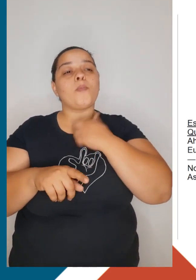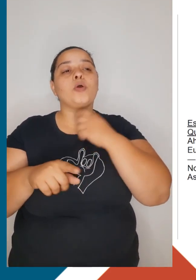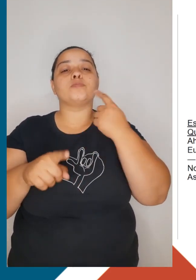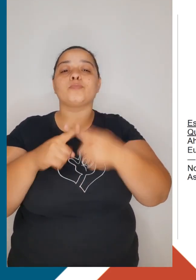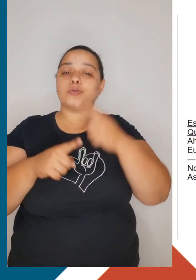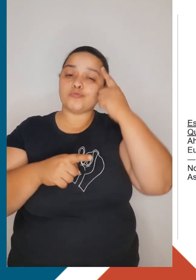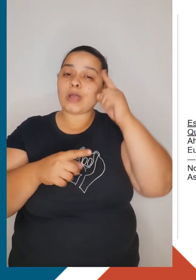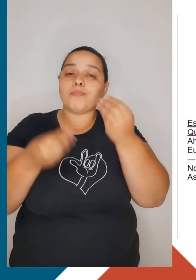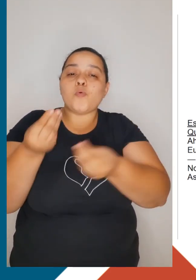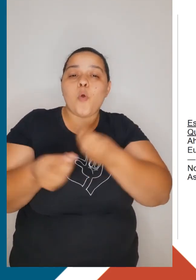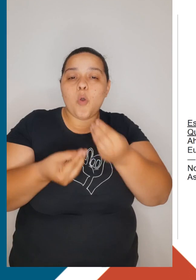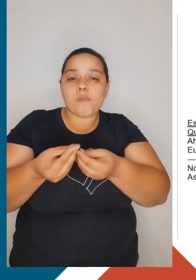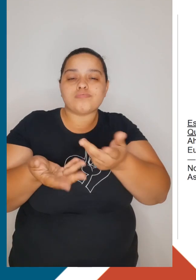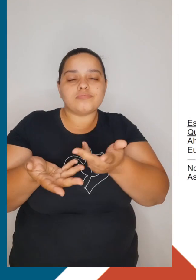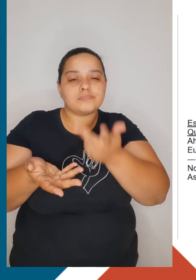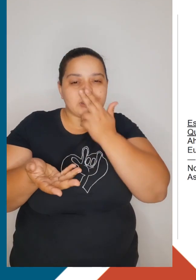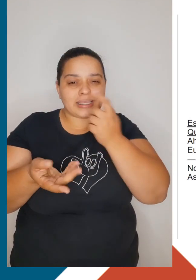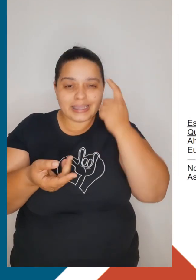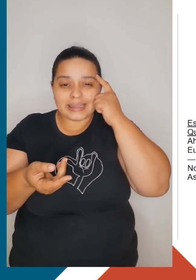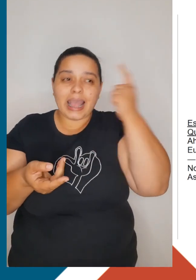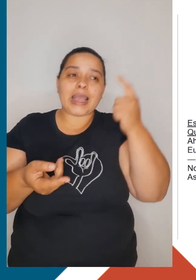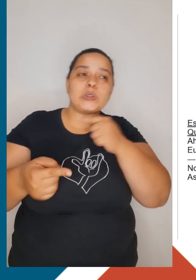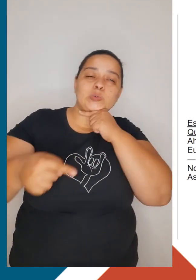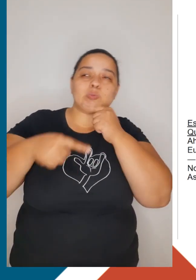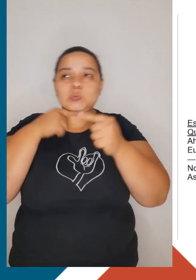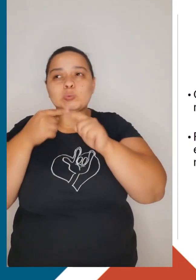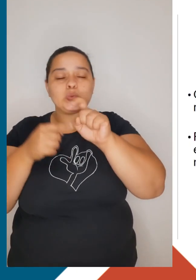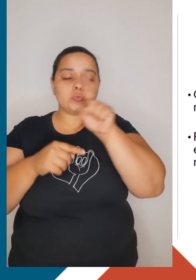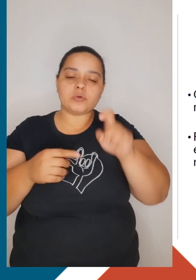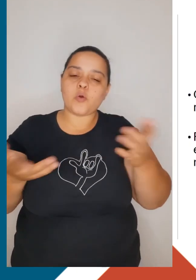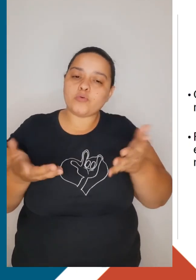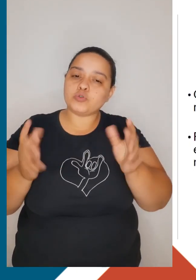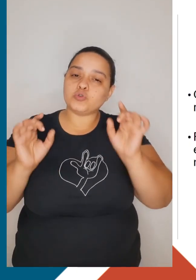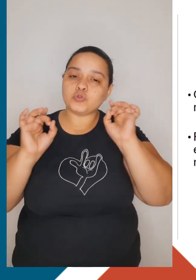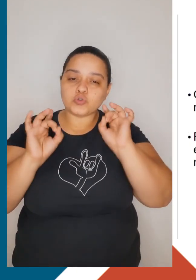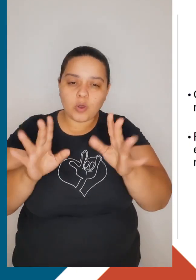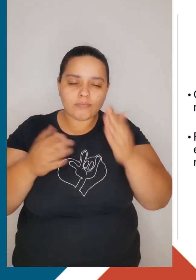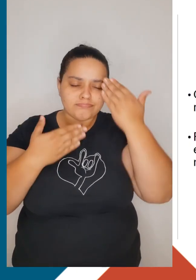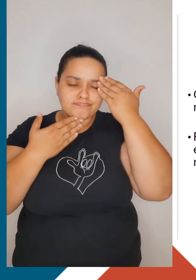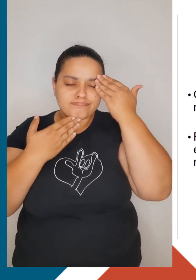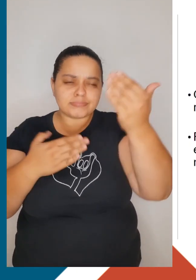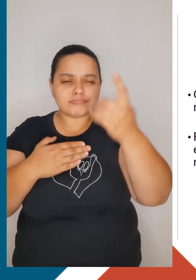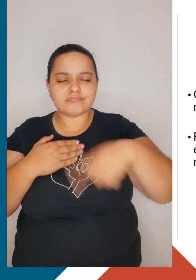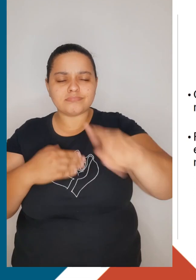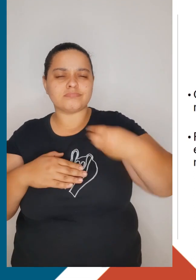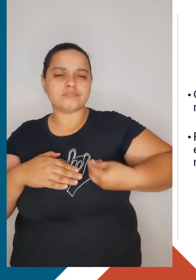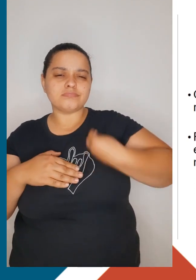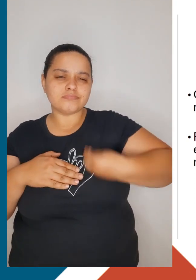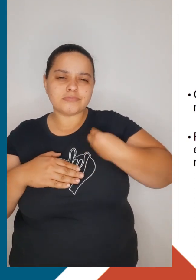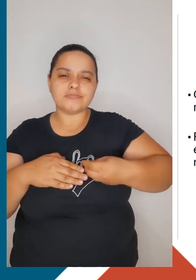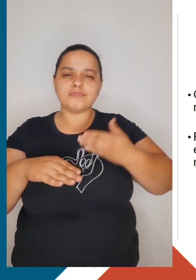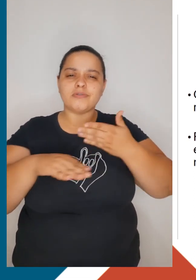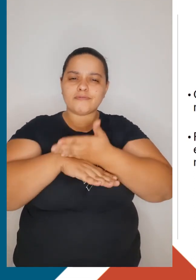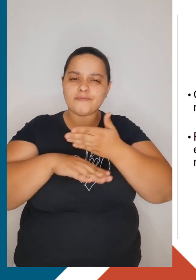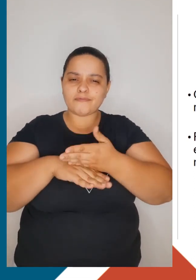sabe como, construindo então essa ideia de incerteza. E por hoje é só. Muito obrigada pela sua participação